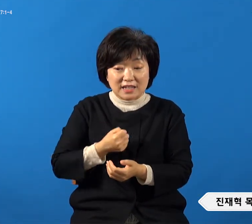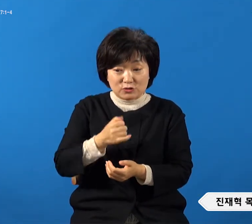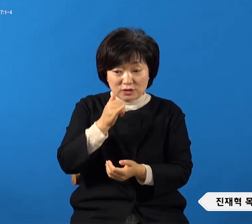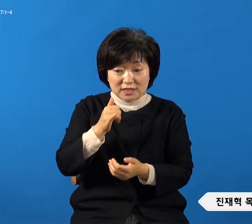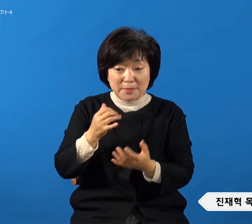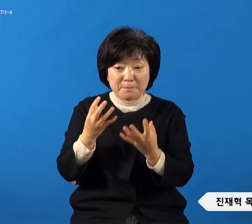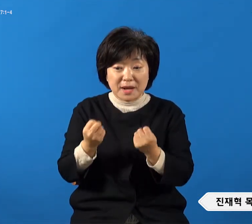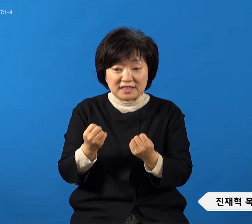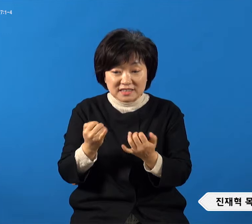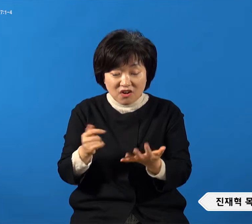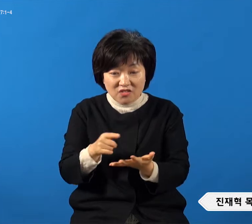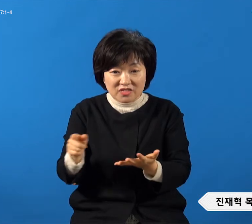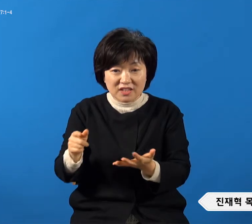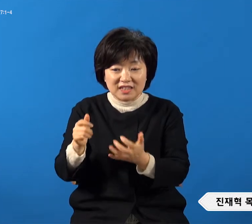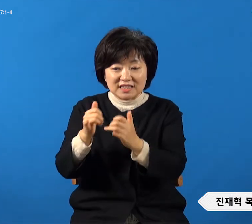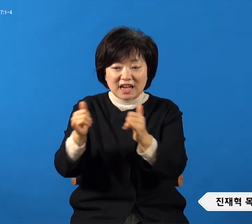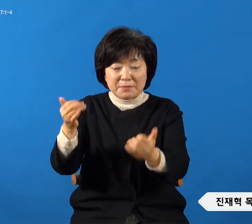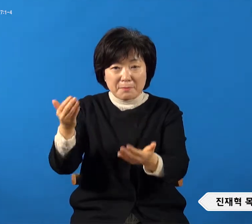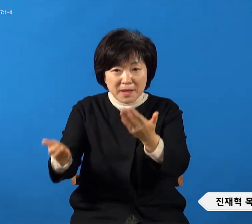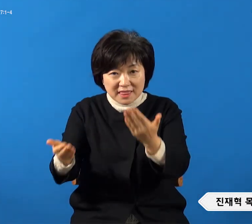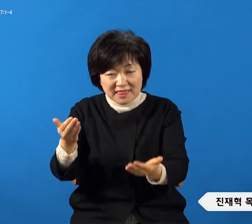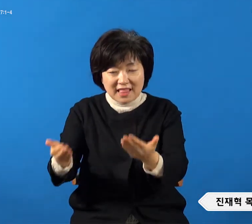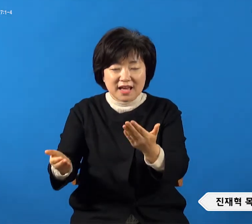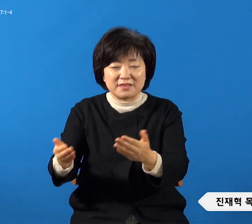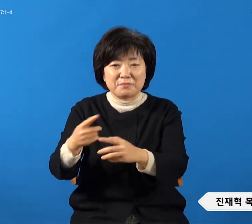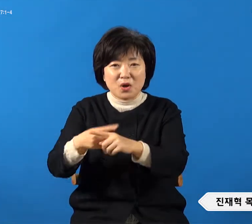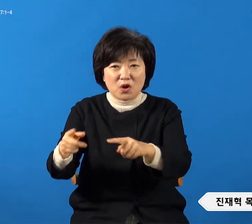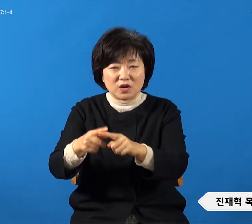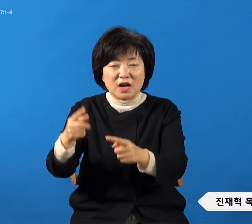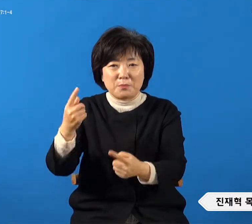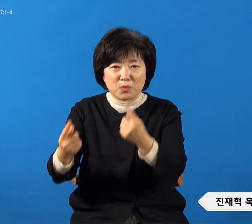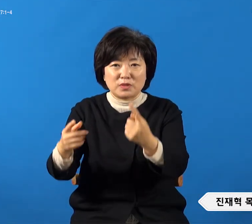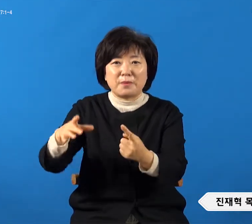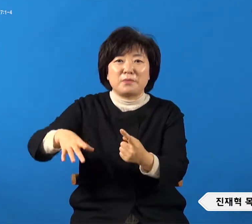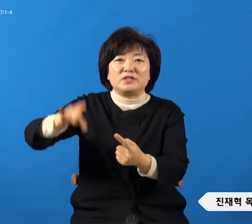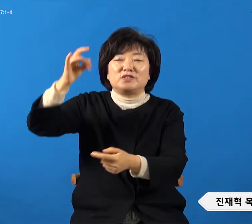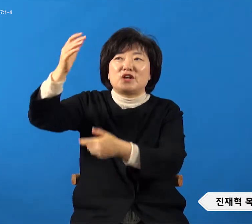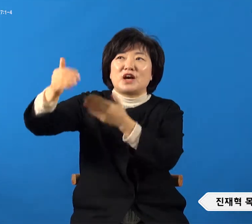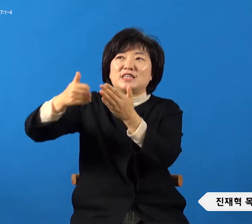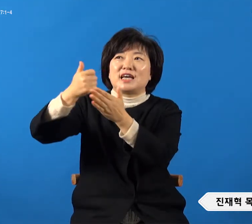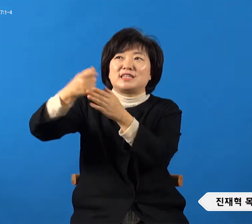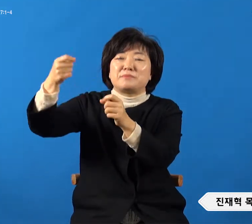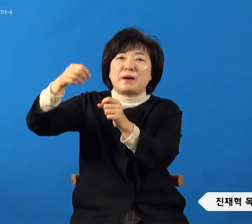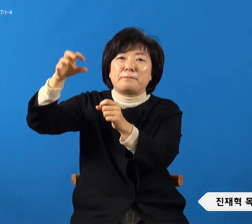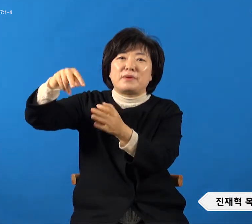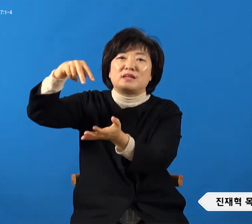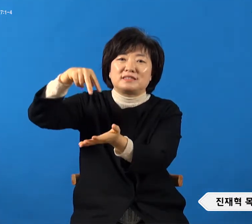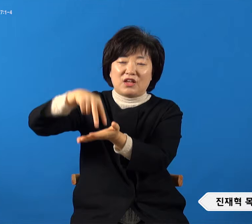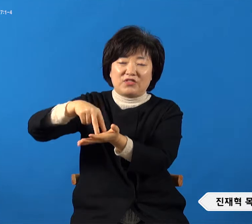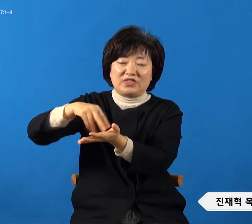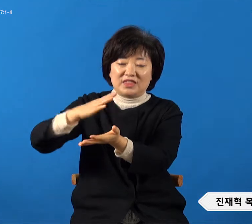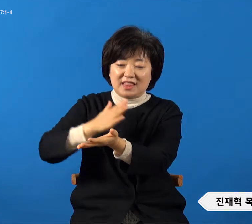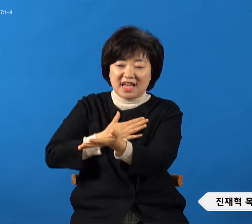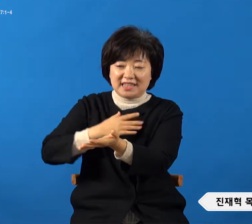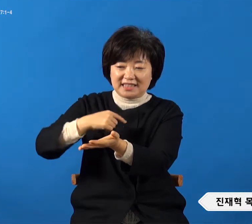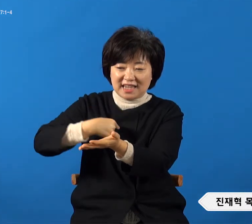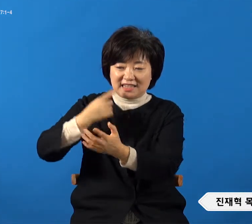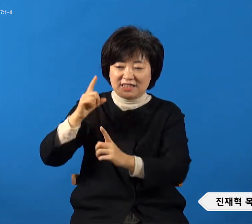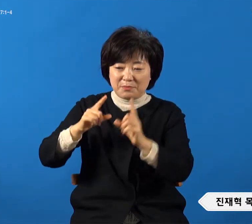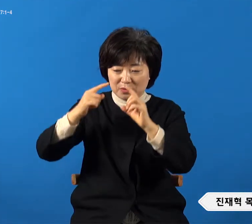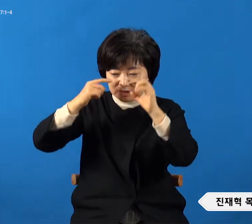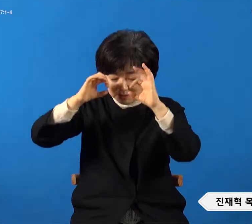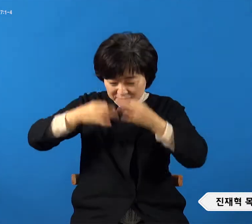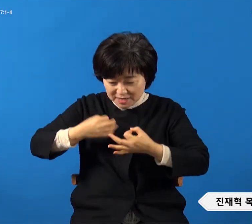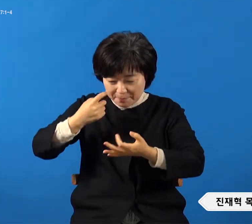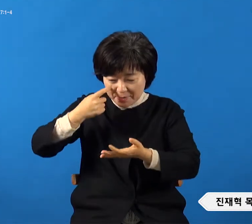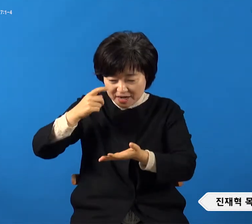있는 많은 것들, 사람의 판단과 평가보다 먼저 하나님 앞에 선 우리 자신들의 모습을 발견하게